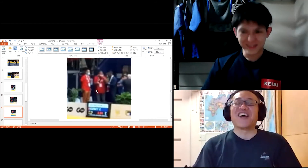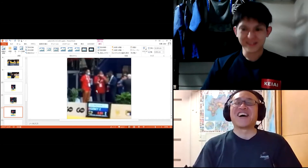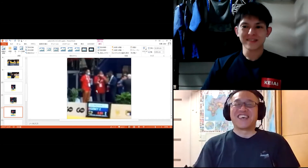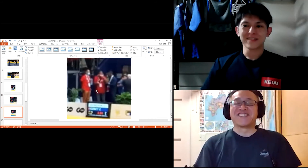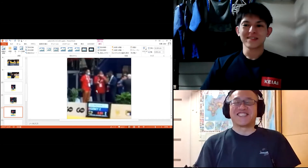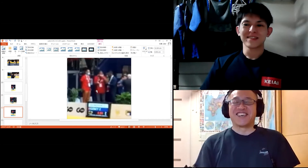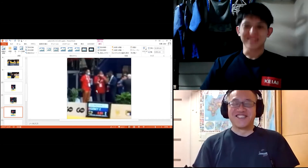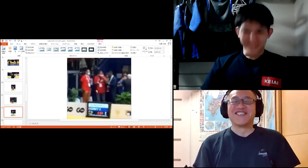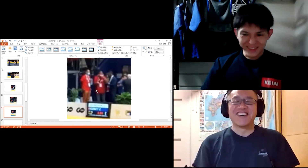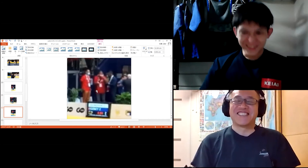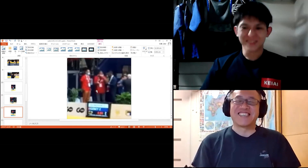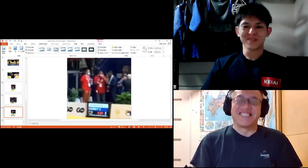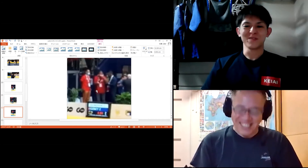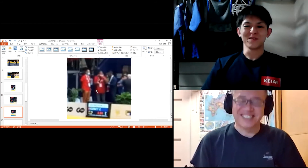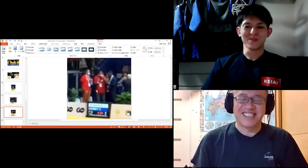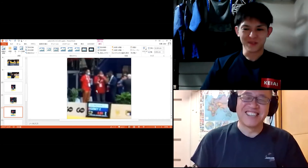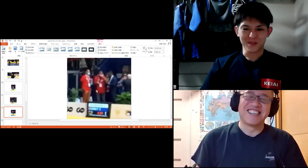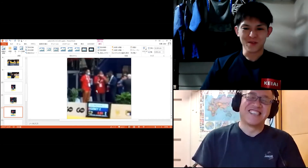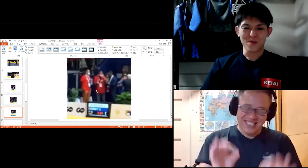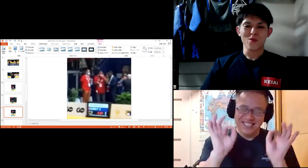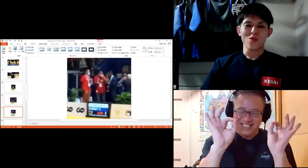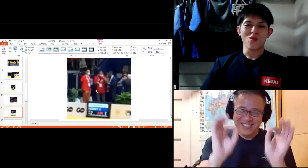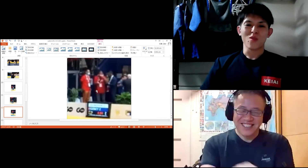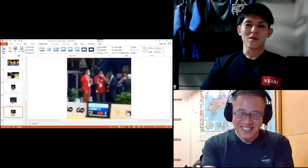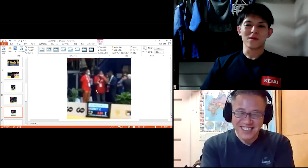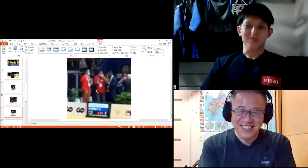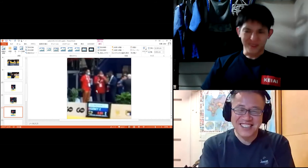スタッフももらい泣きをしている写真です。